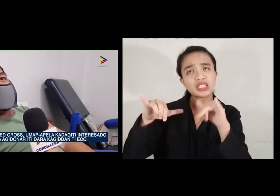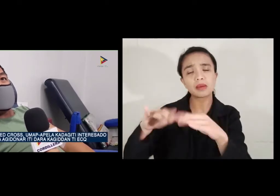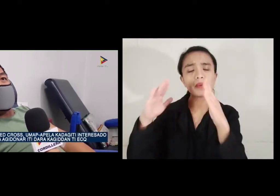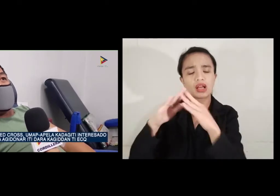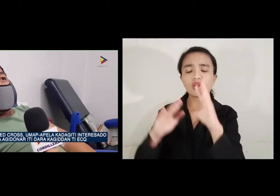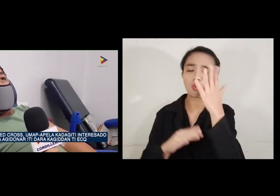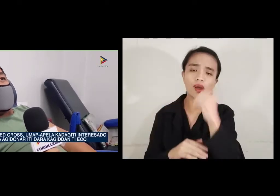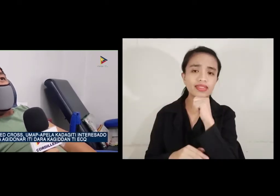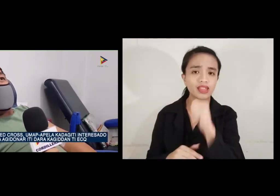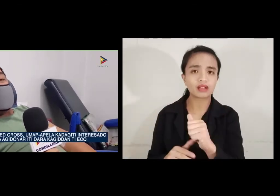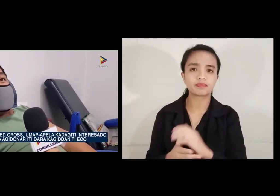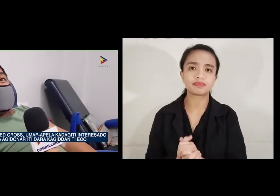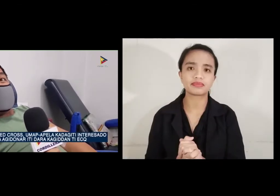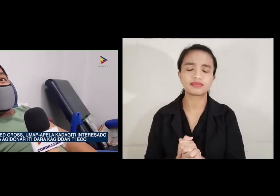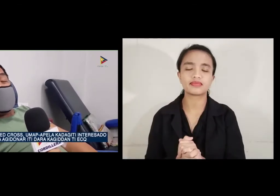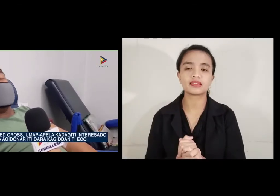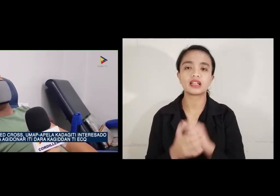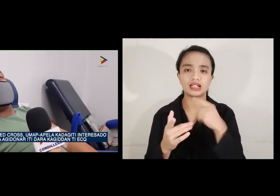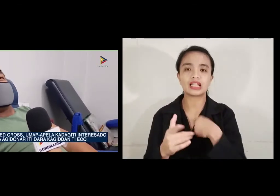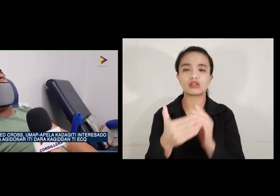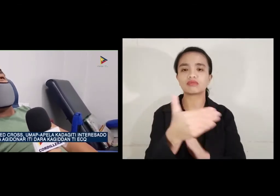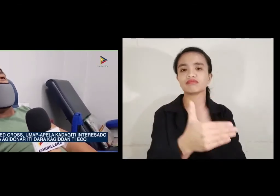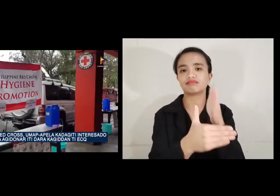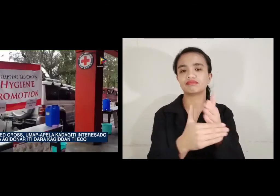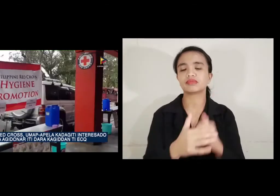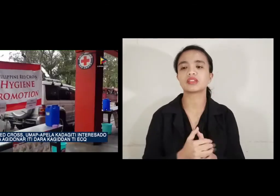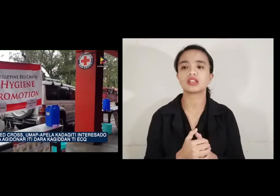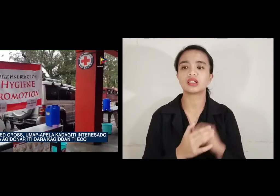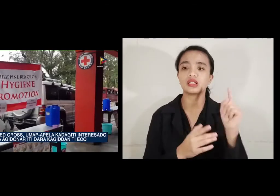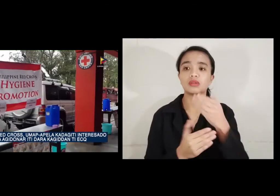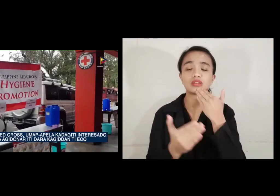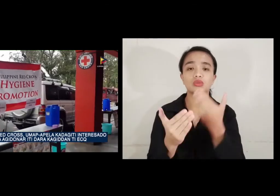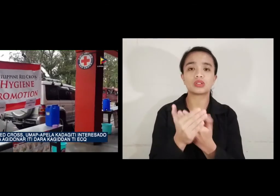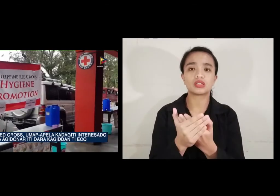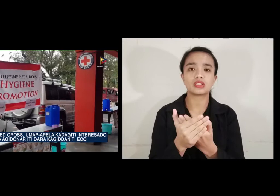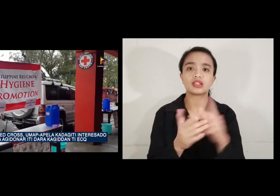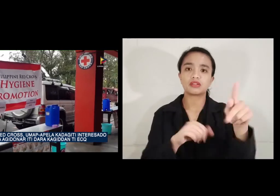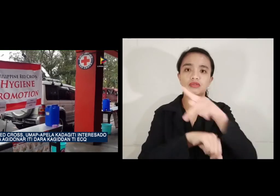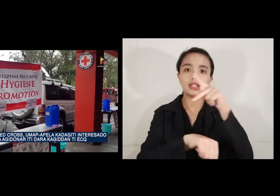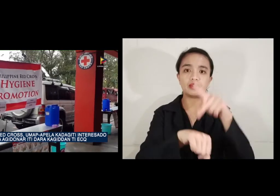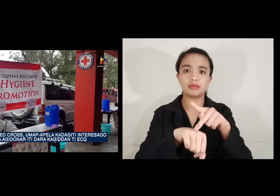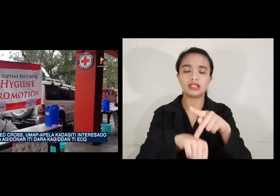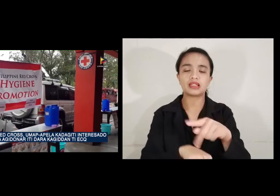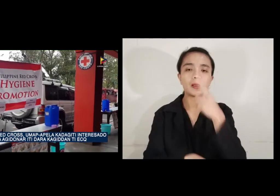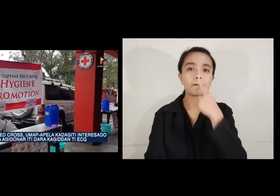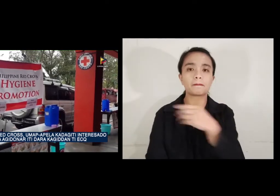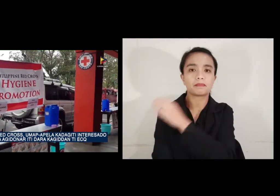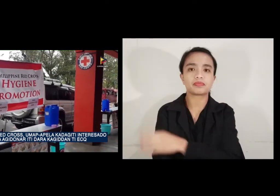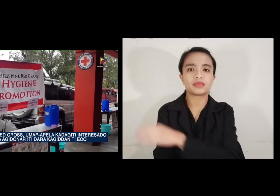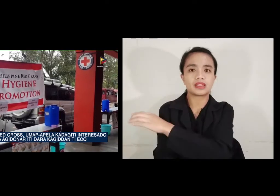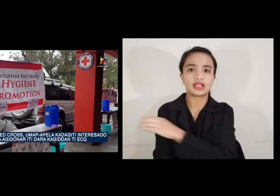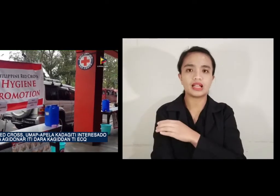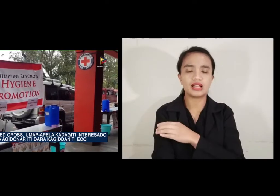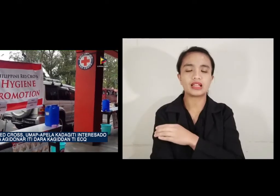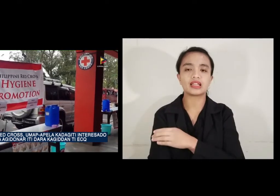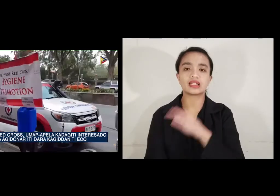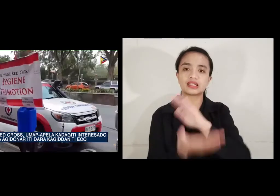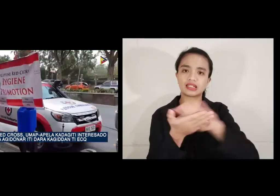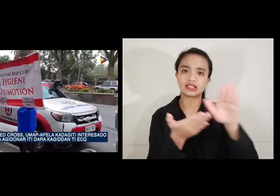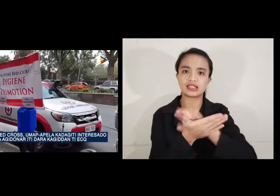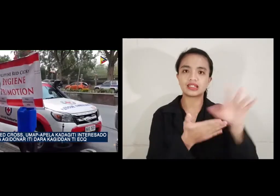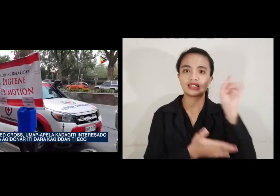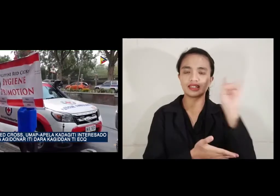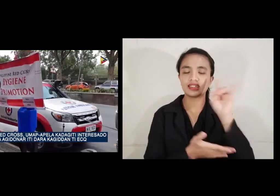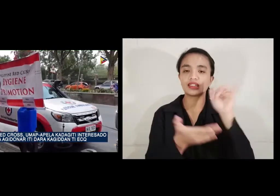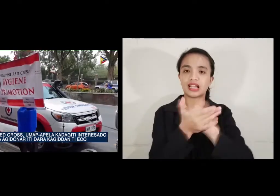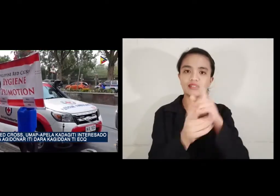bahay. Kaya nag-volunteer na po ako, sir. Kabayatan na, iningatan pa ti Philippine Red Cross, ti hygiene promotion,